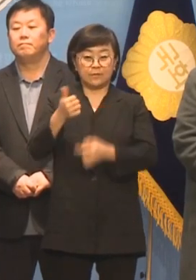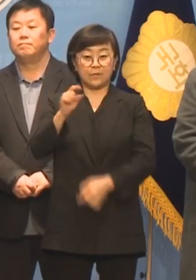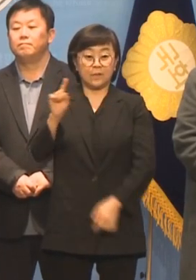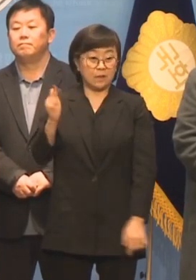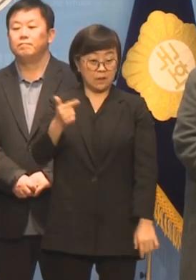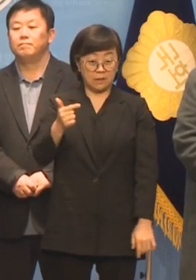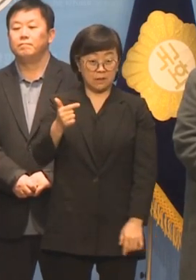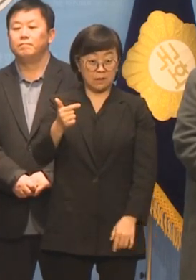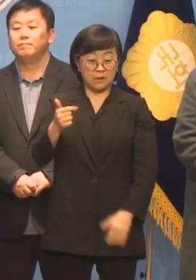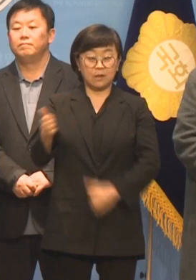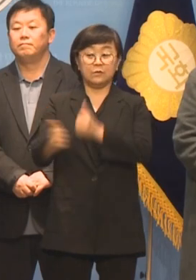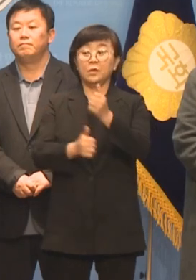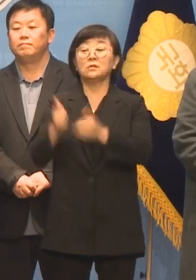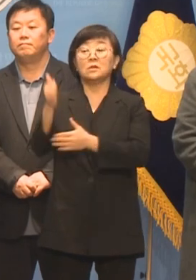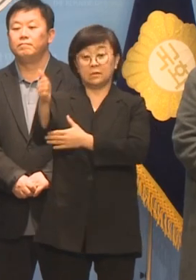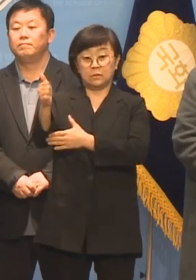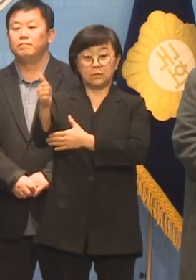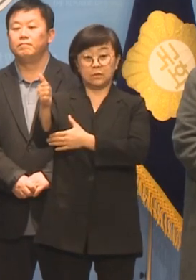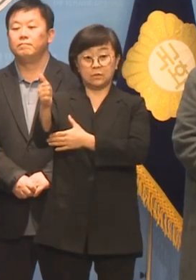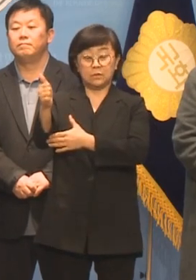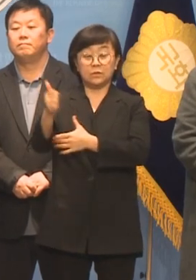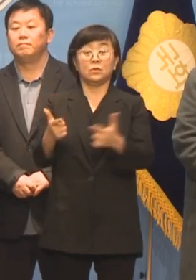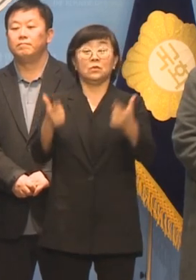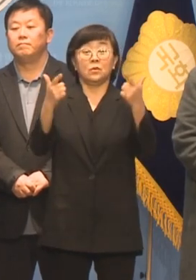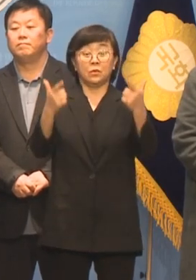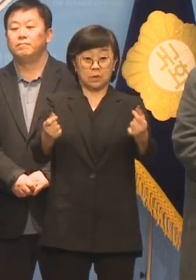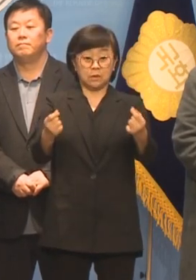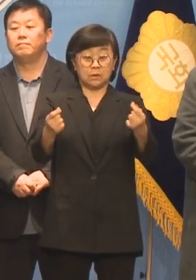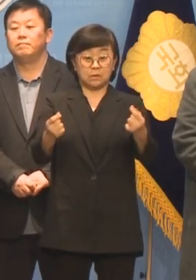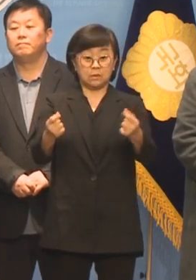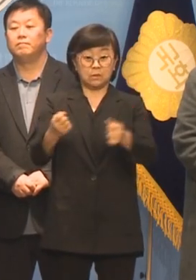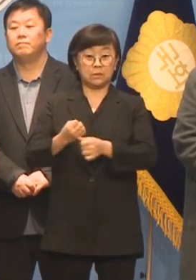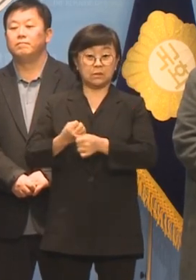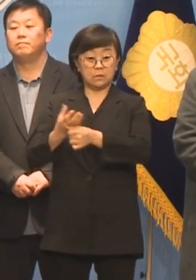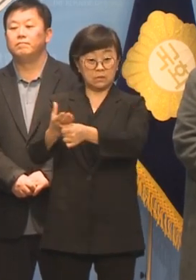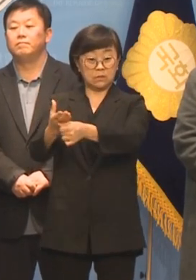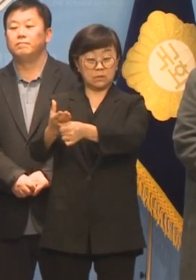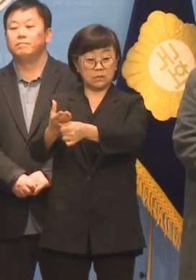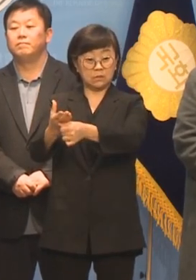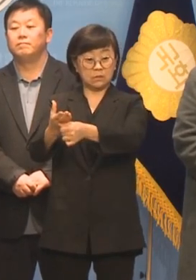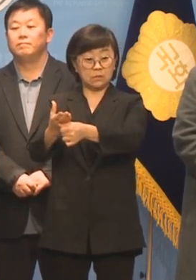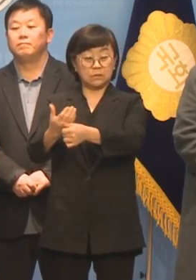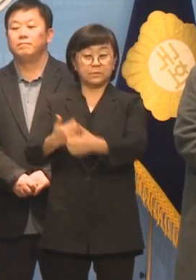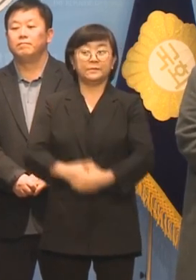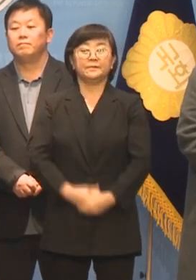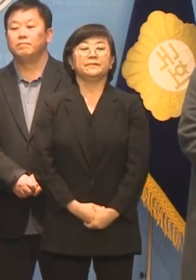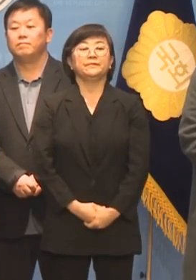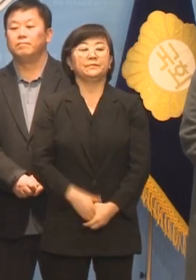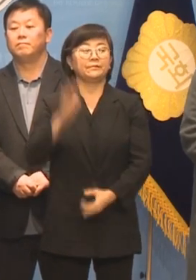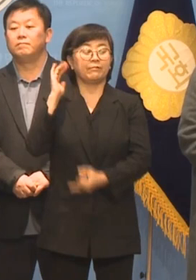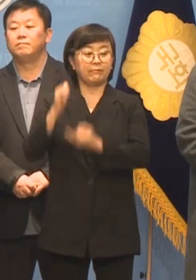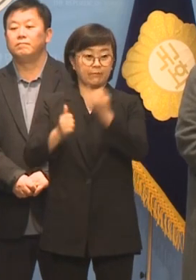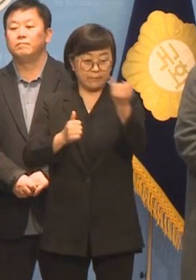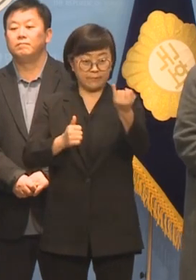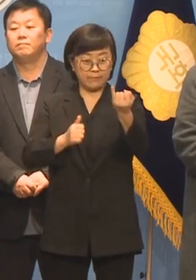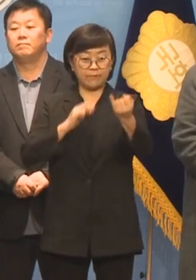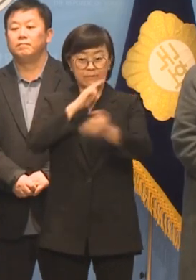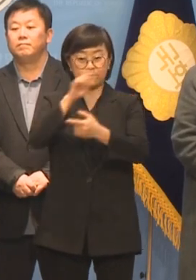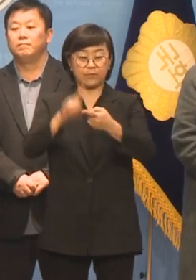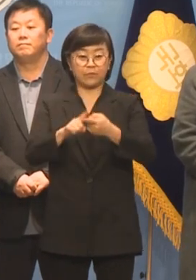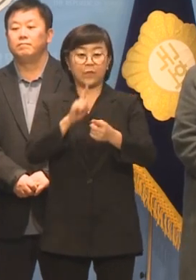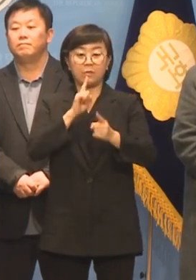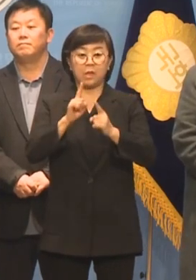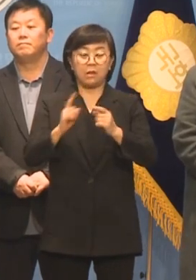한동훈 비대위원장에게도 똑같은 메시지를 전달했습니다. 김건희 여사에 대한 의혹과